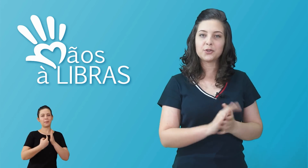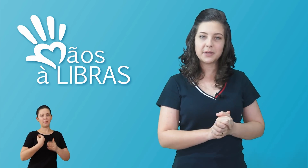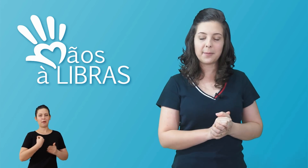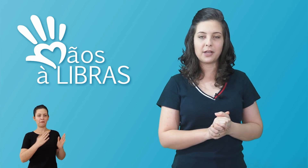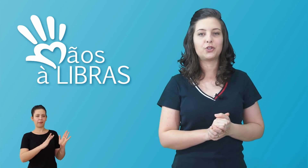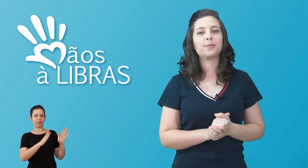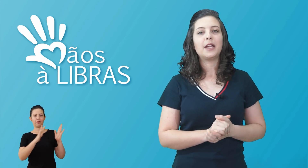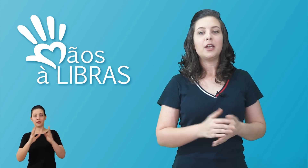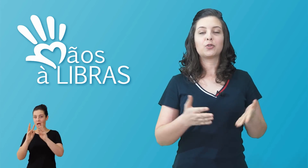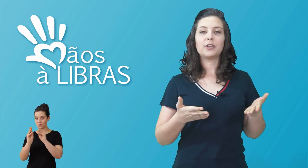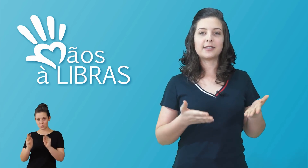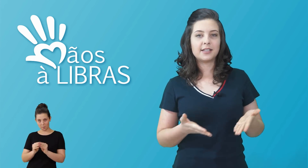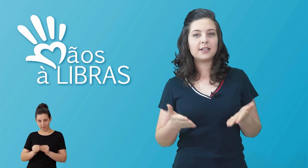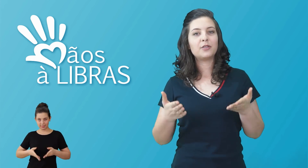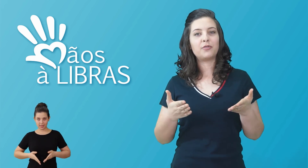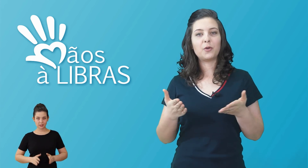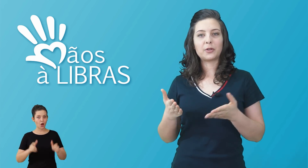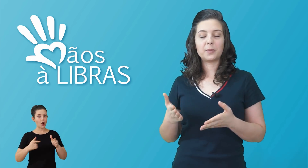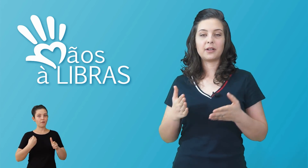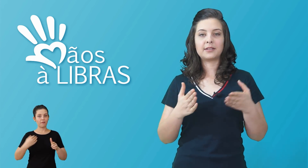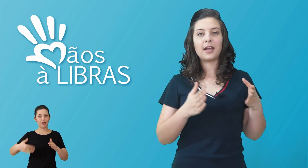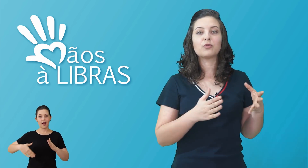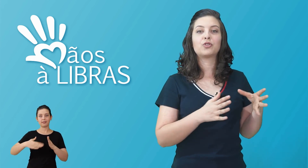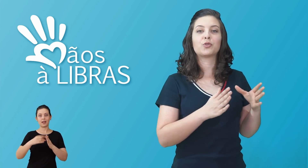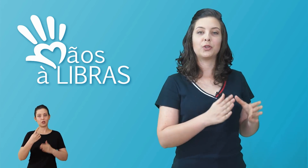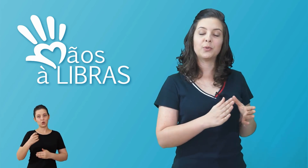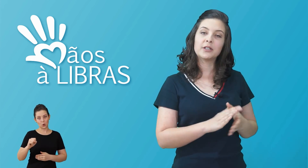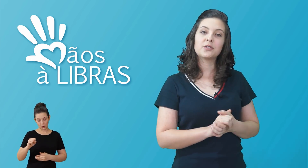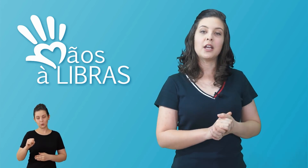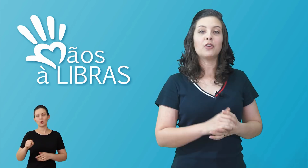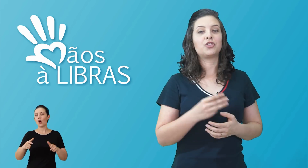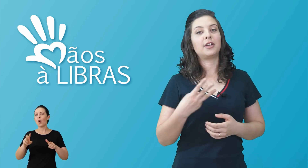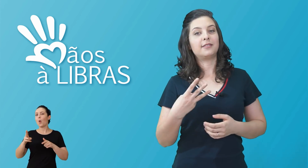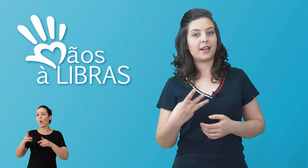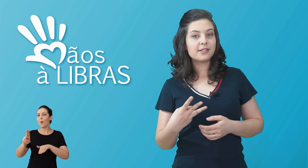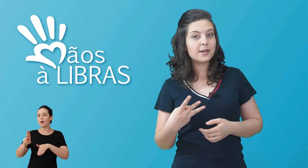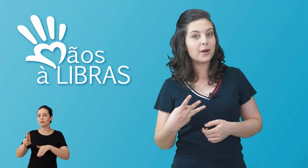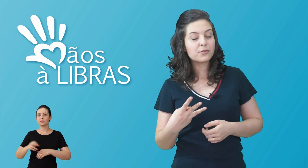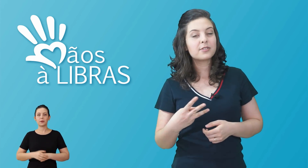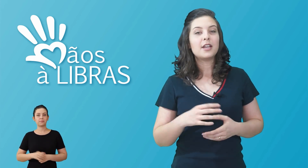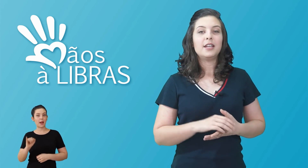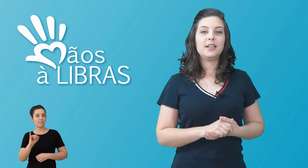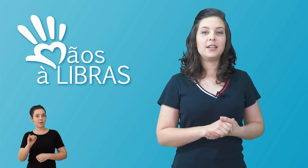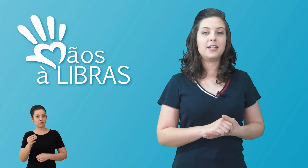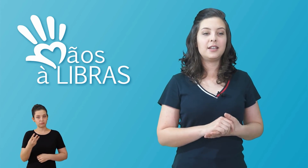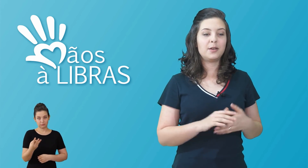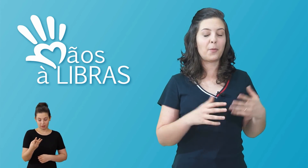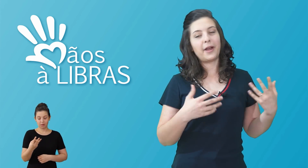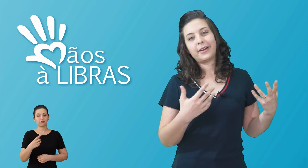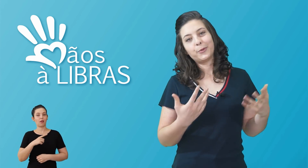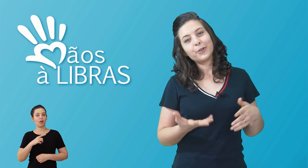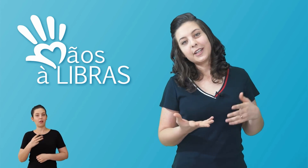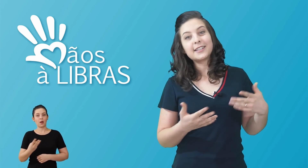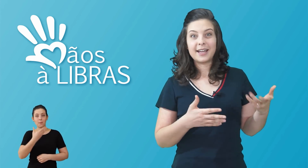trajetória. Resumidamente, eu sou nascida e vivi em Ubatuba até os 18 anos. Eu tinha 3 irmãos e